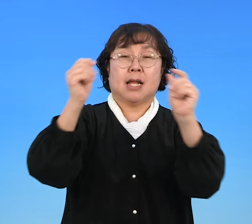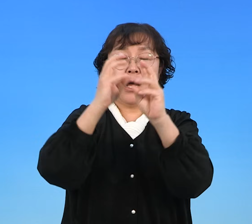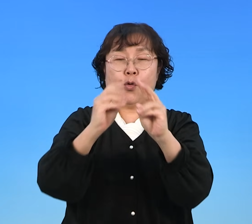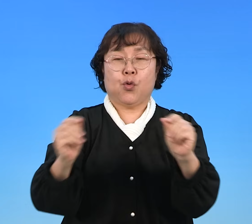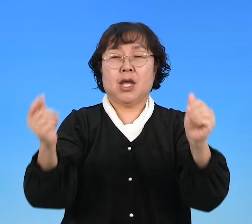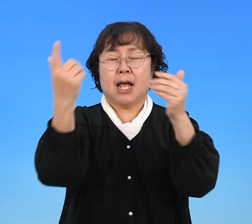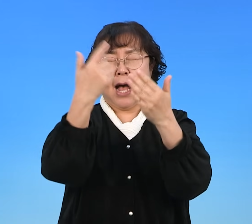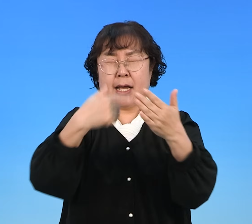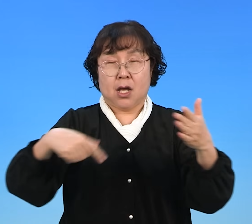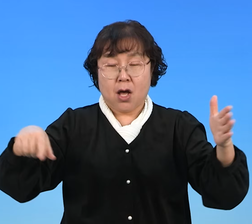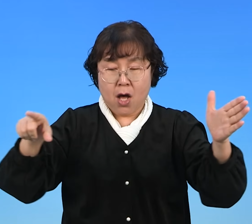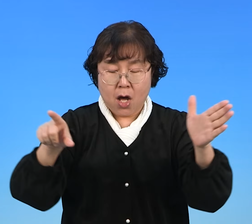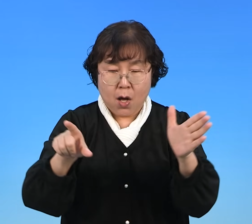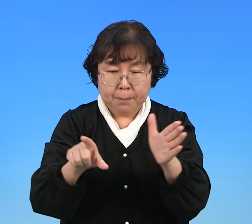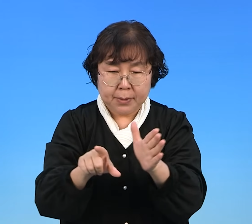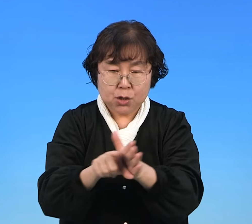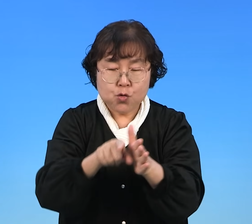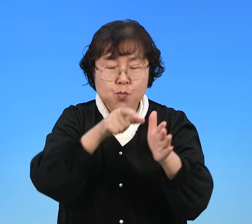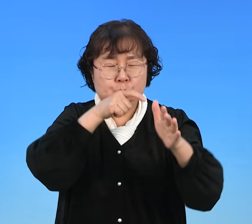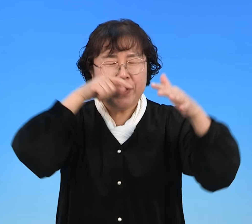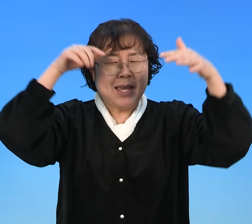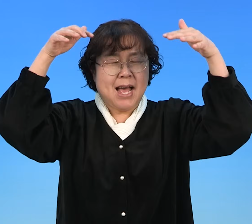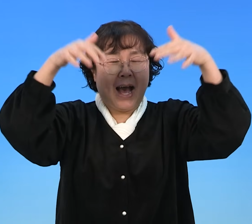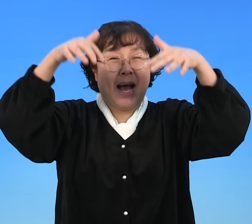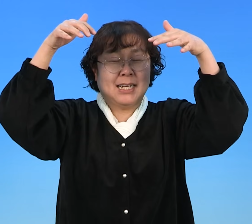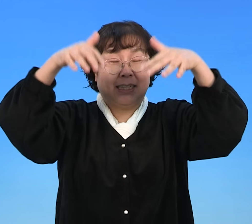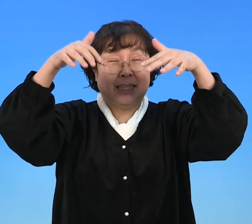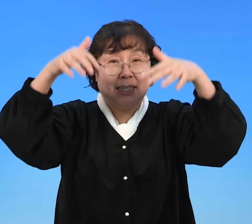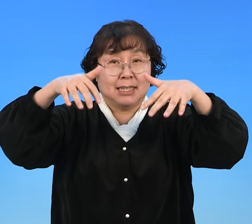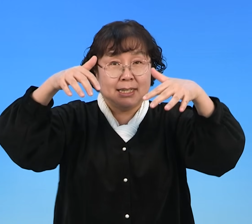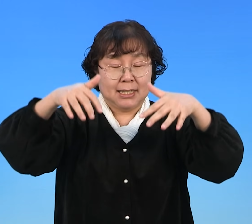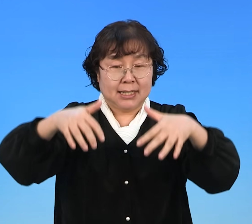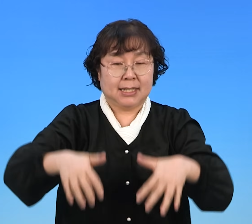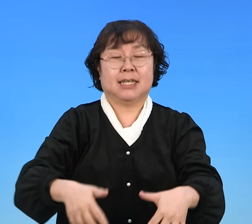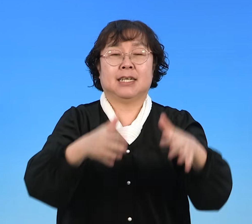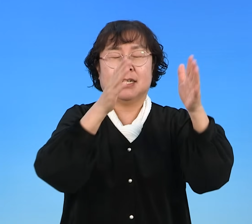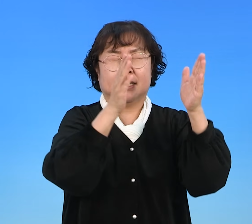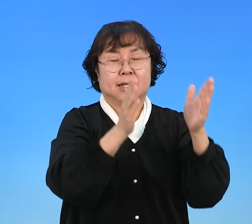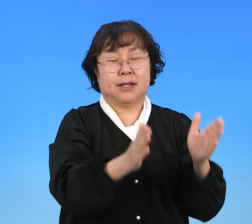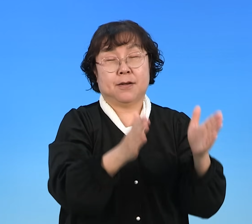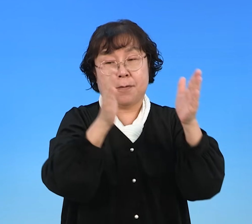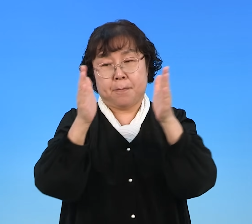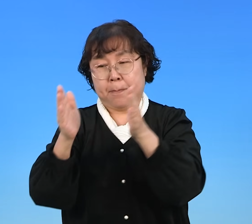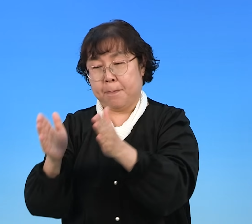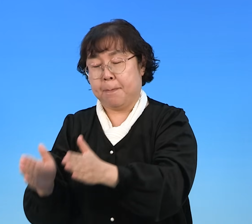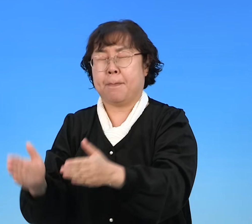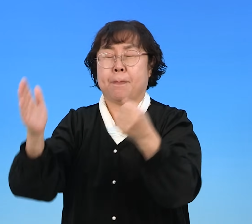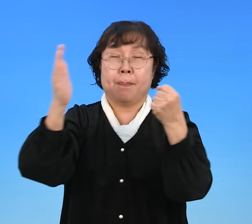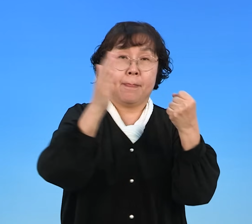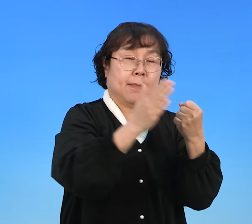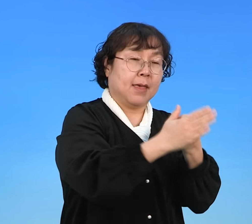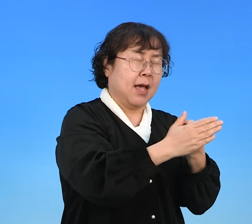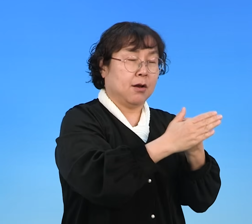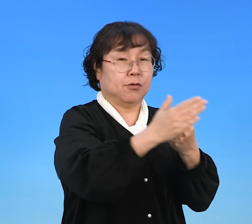땅을 위하여 비 준비하시니. 여러분, 준비되셨습니까?